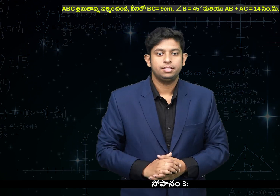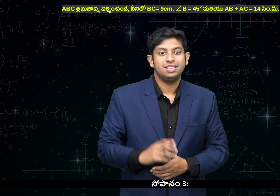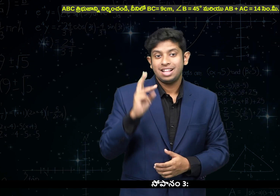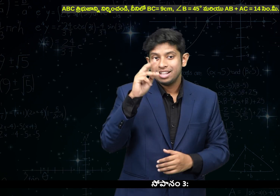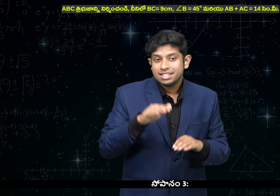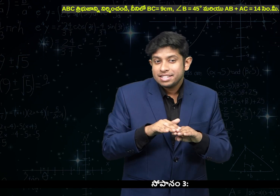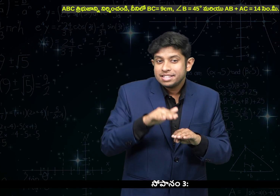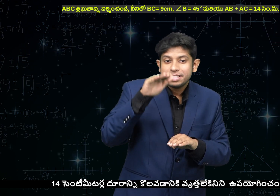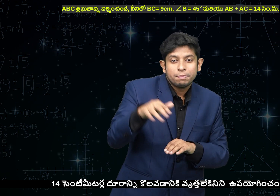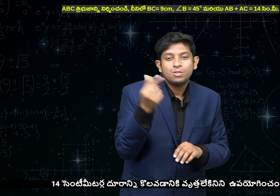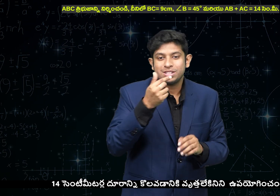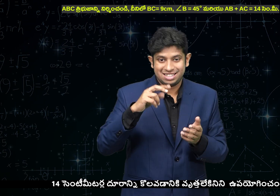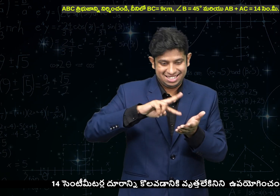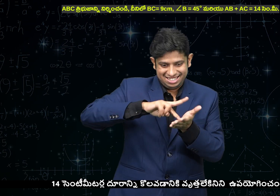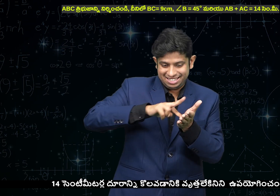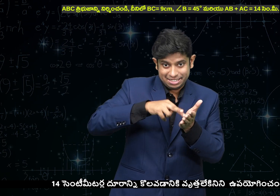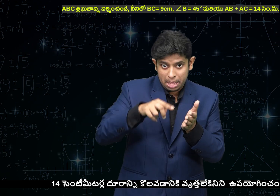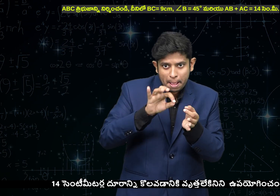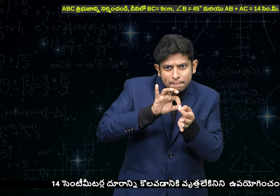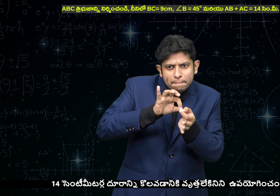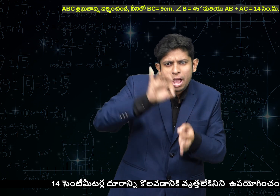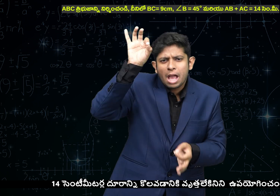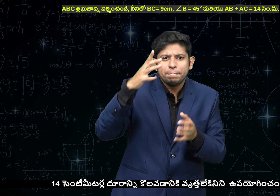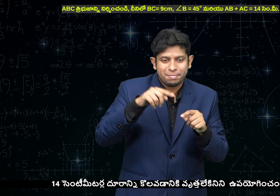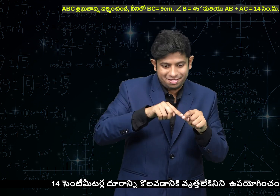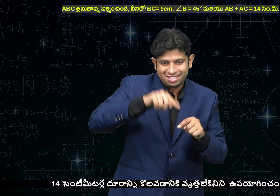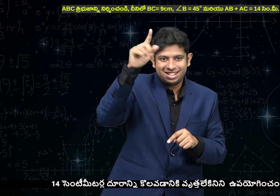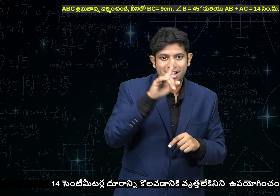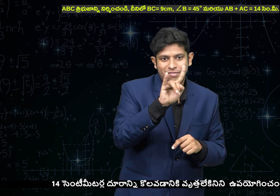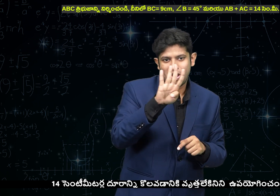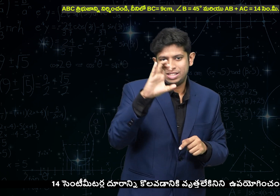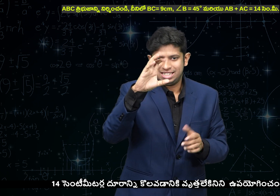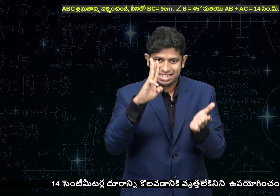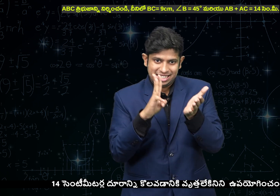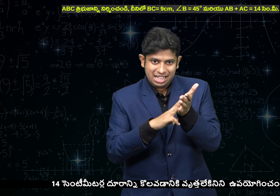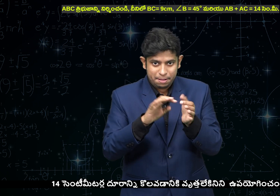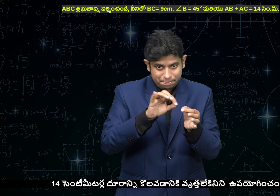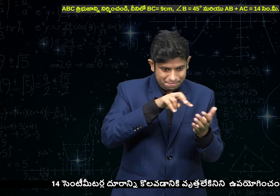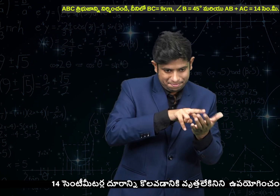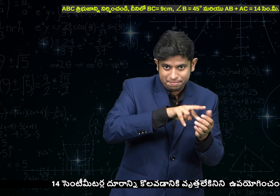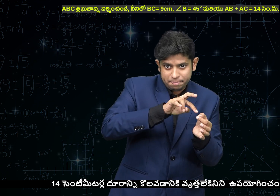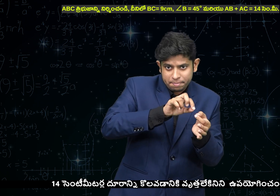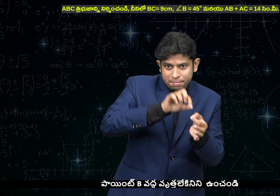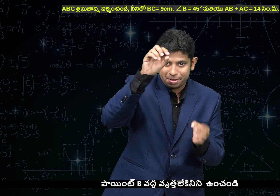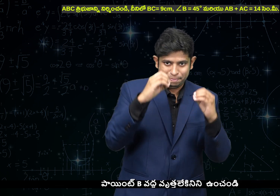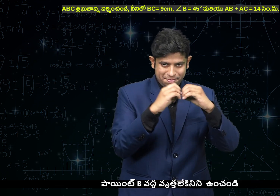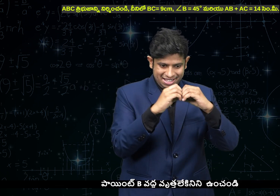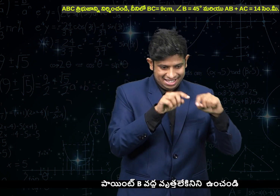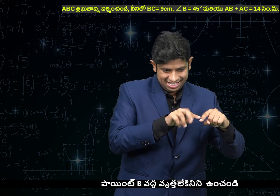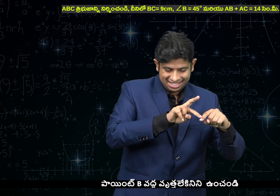సోపానం 3. 14 సెంటీమీటర్ల దూరాన్ని కొలవడానికి వృత్త లేఖినిని ఉపయోగించండి. పాయింట్ బి వద్ద